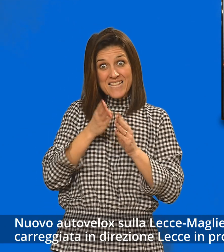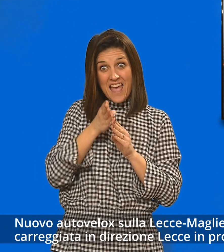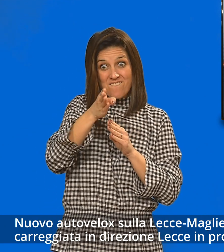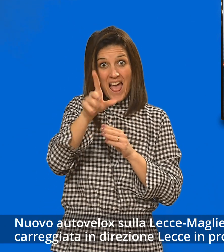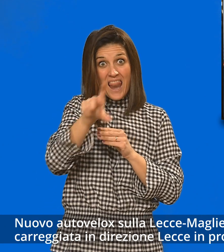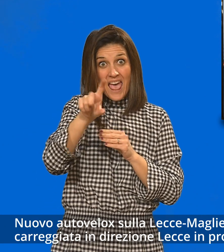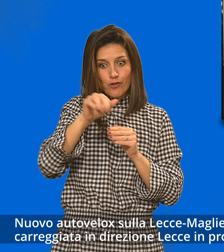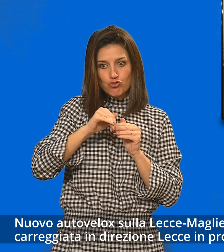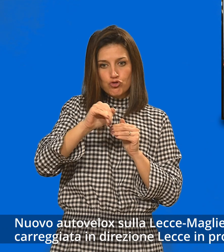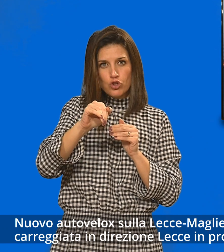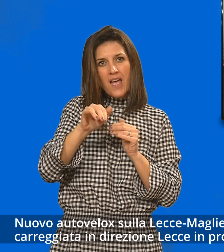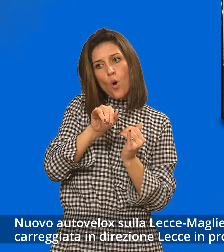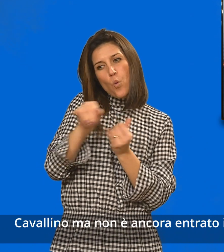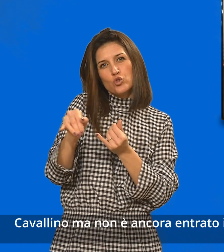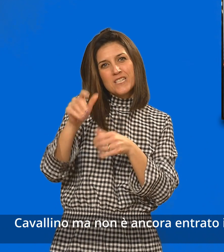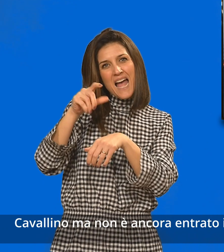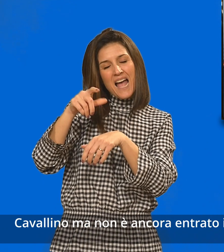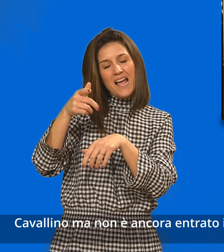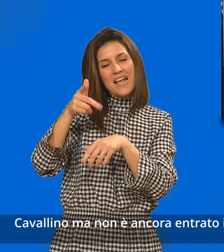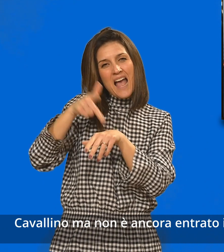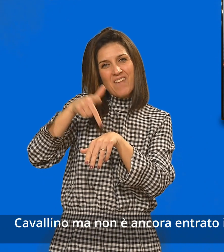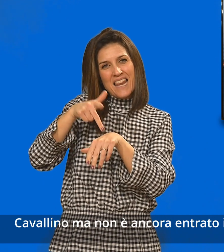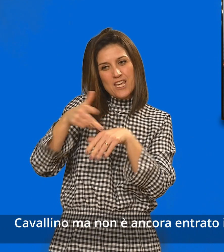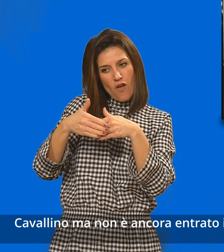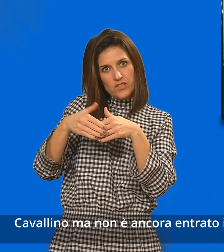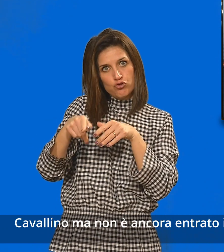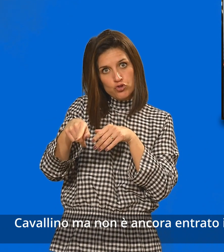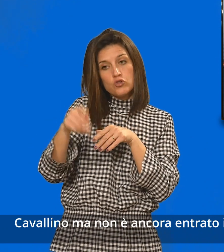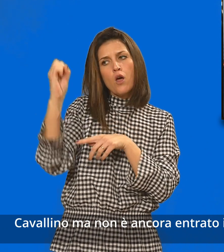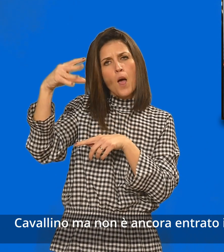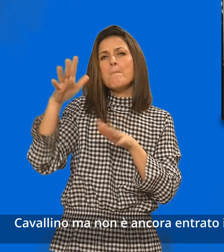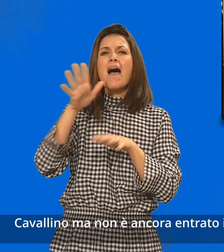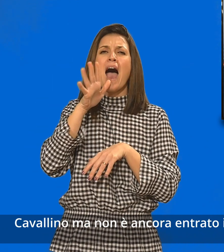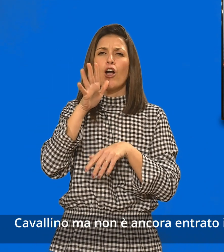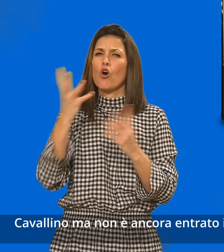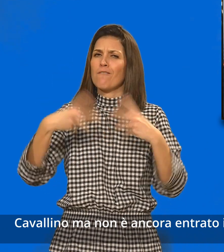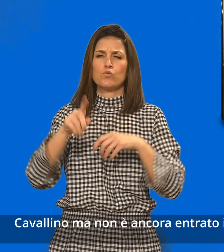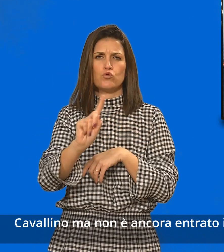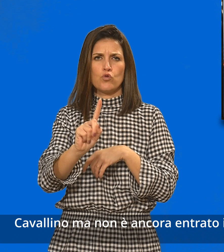in prossimità dell'uscita per cavallino ma non è ancora entrato in funzione